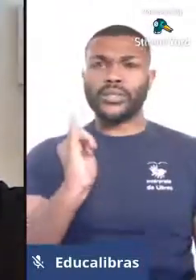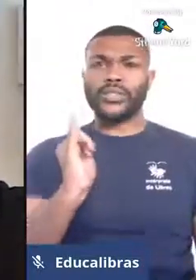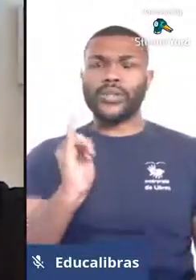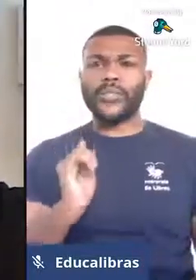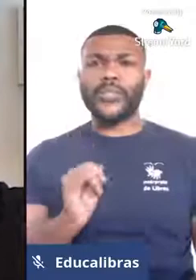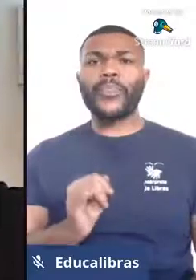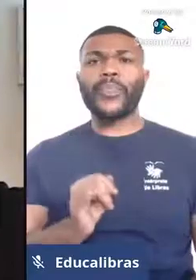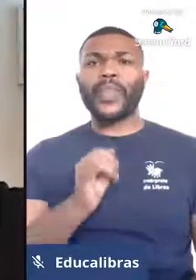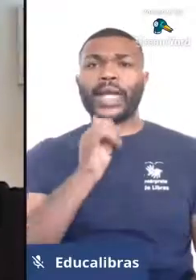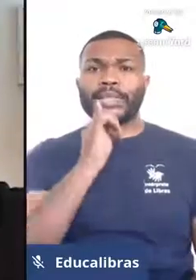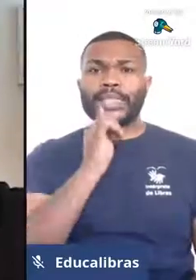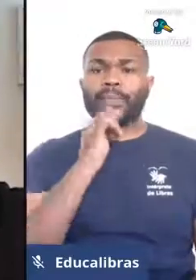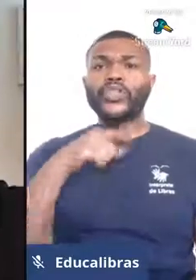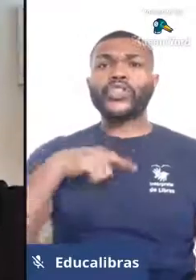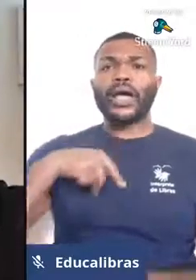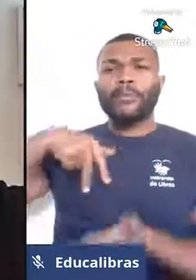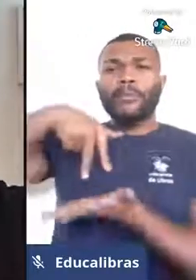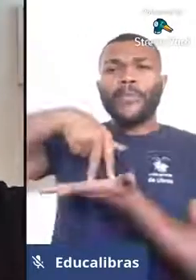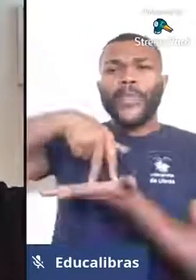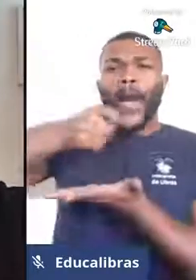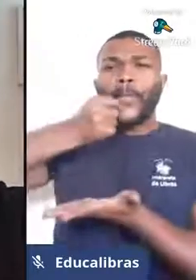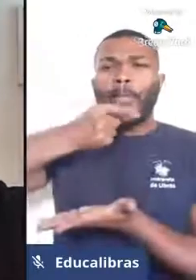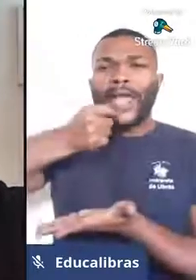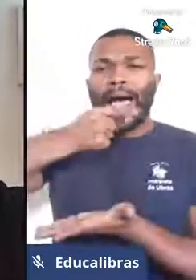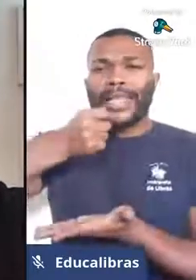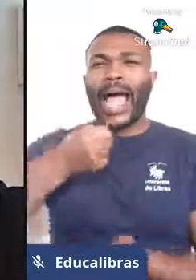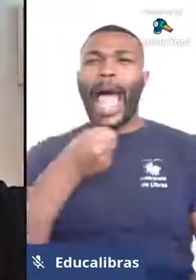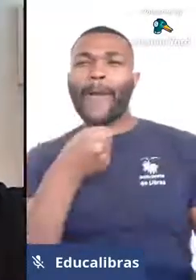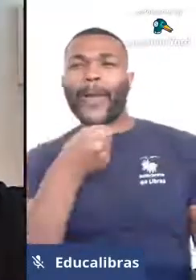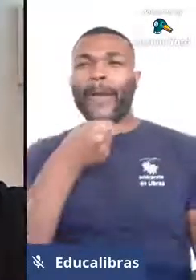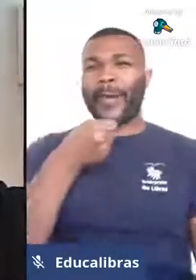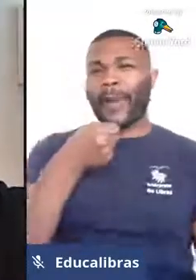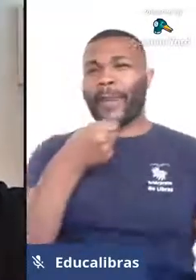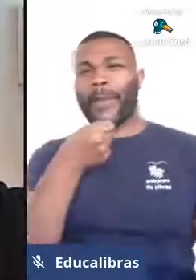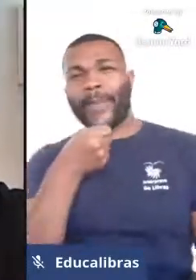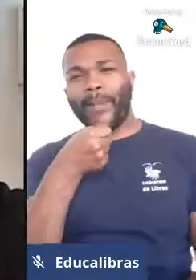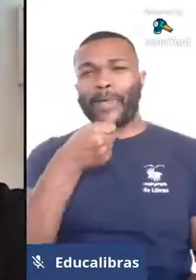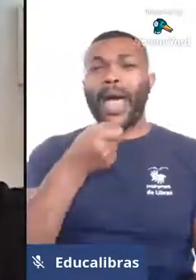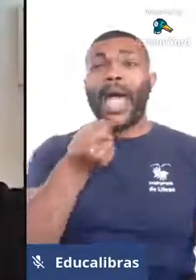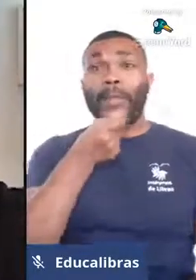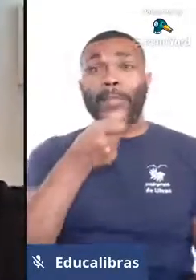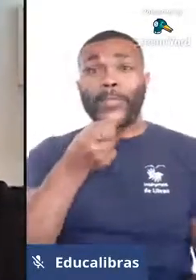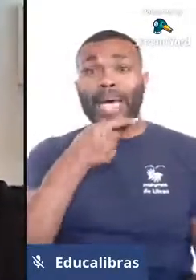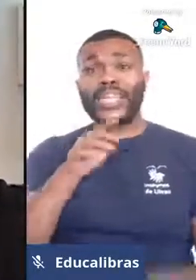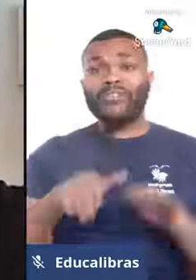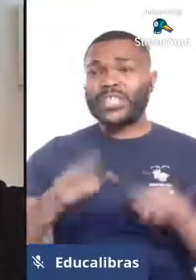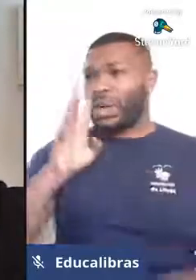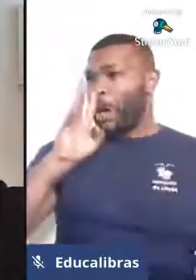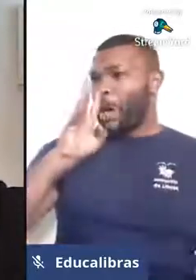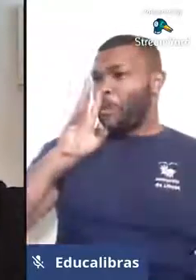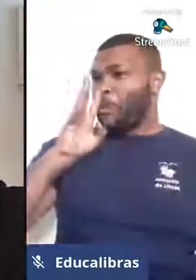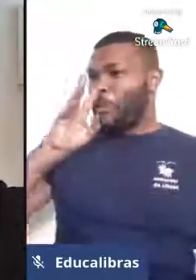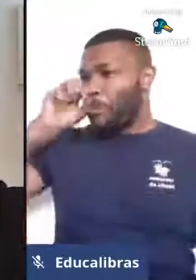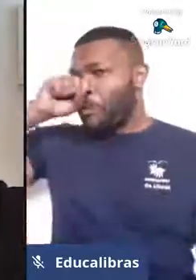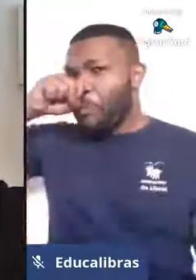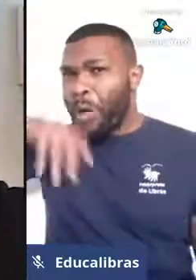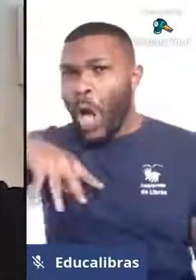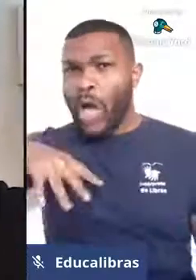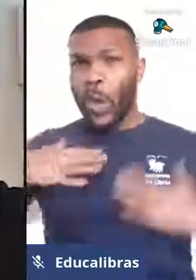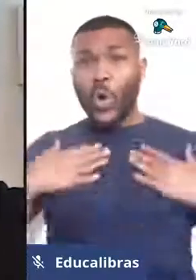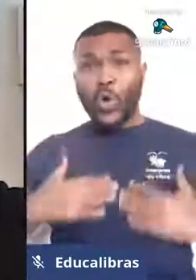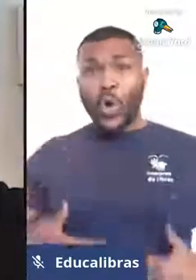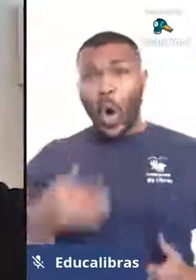comédia de stand-up que faziam piadas muito agressivas com o próprio corpo, com a questão